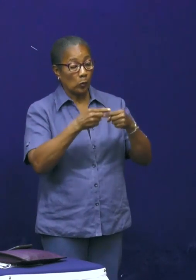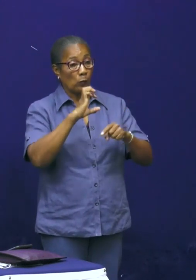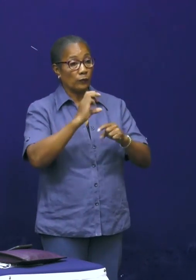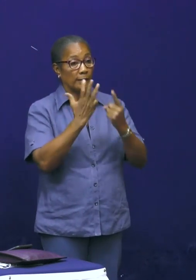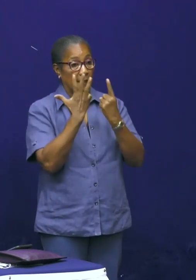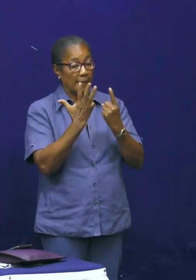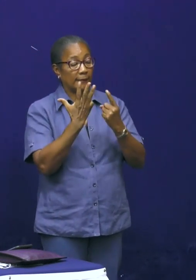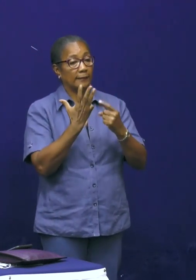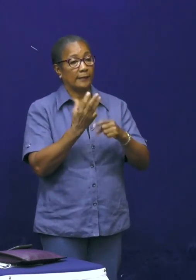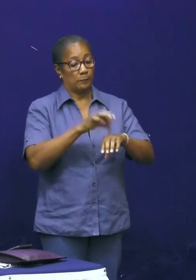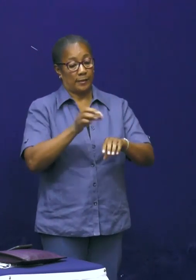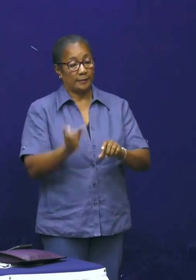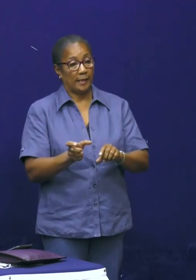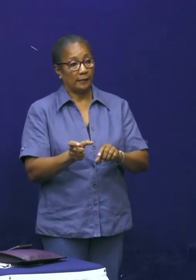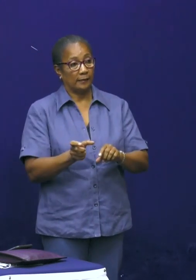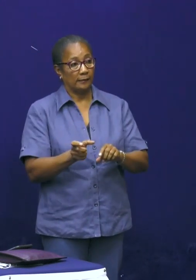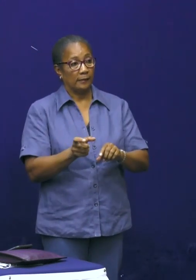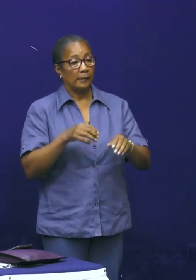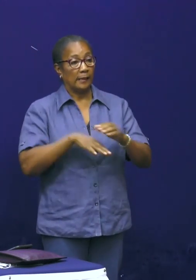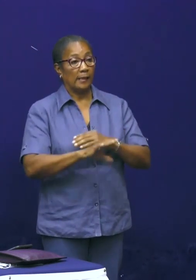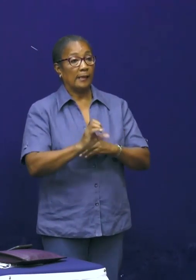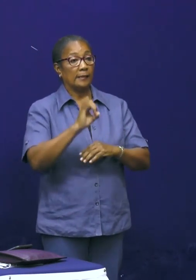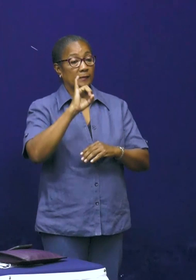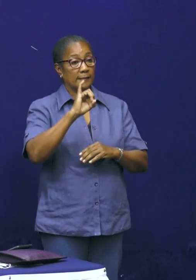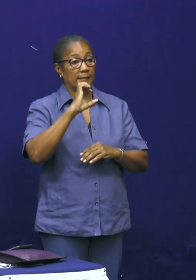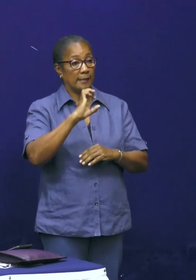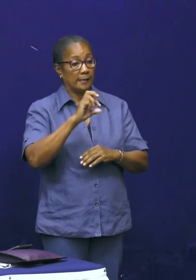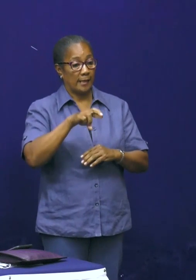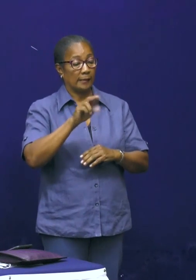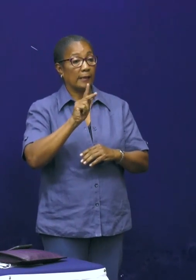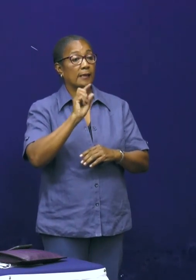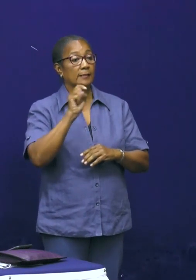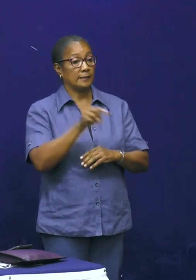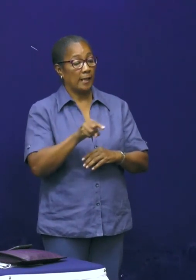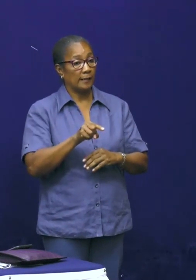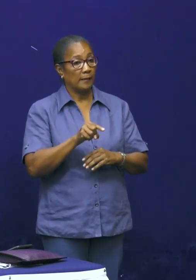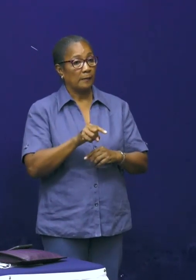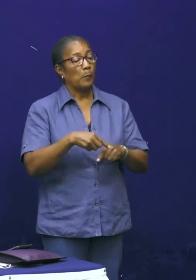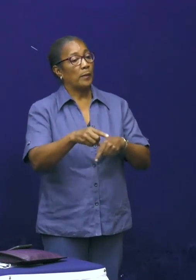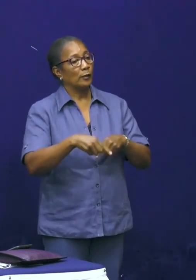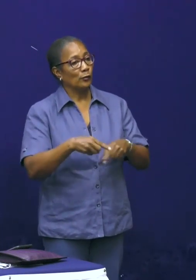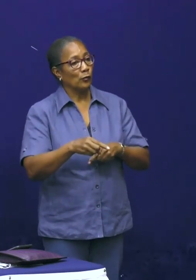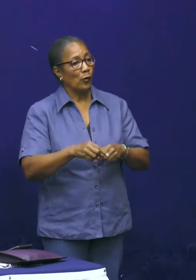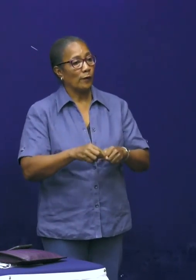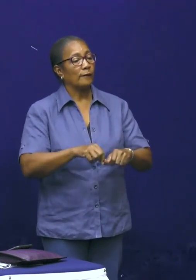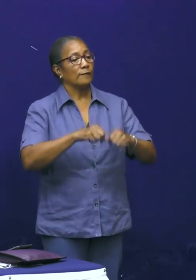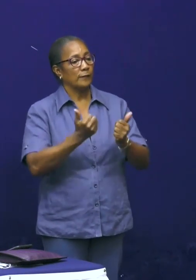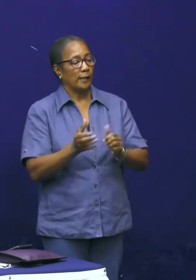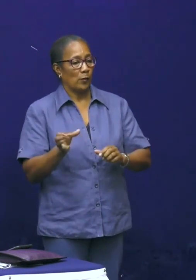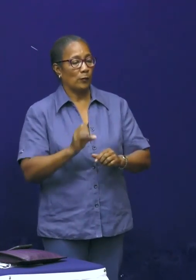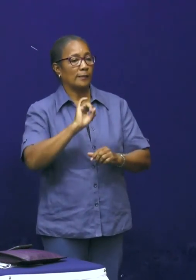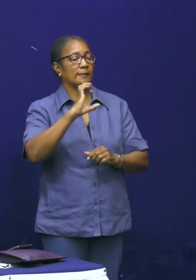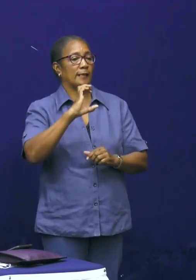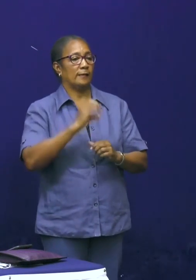-19 patiënten die in de IC-RKZ waren worden binnenkort ontslagen uit de